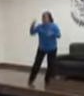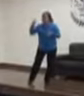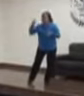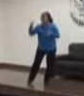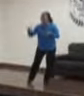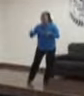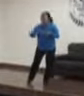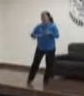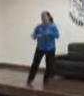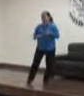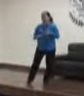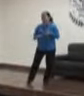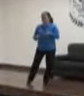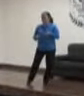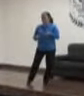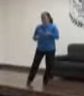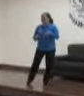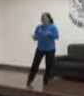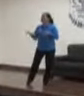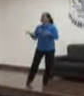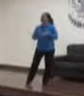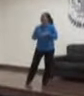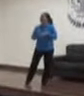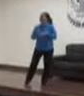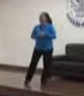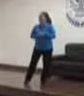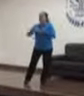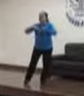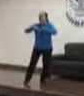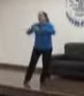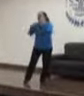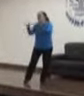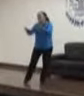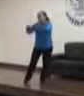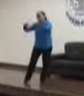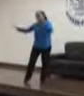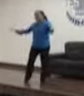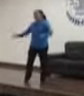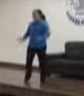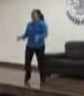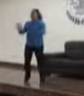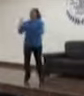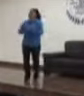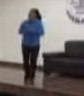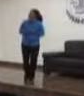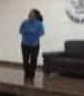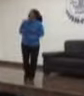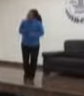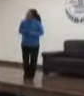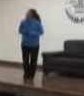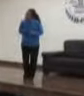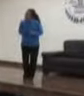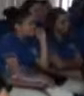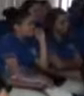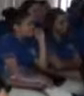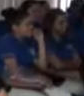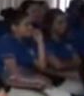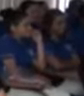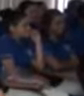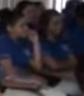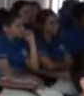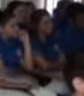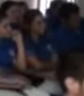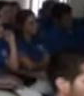tuvo que sobrellevar para poder concluir y elaborar el ramo de la ingeniería civil una carrera que se tiene o tenía catalogada para hombres por otro lado